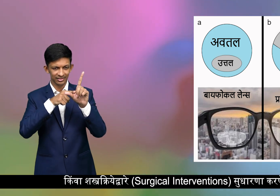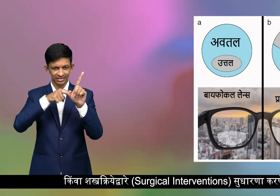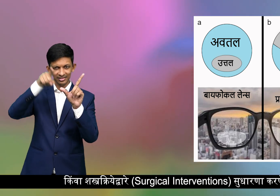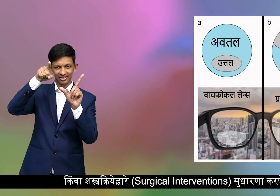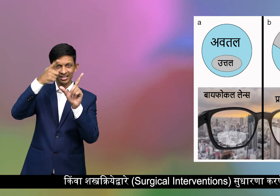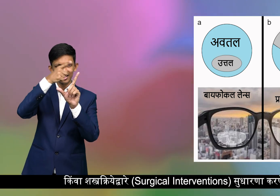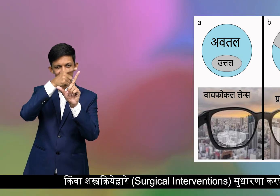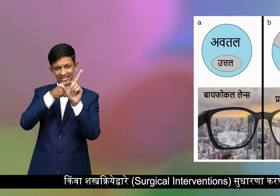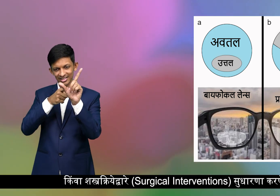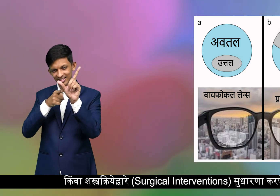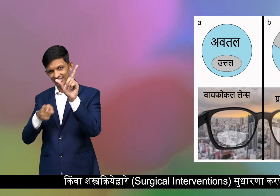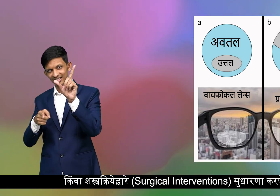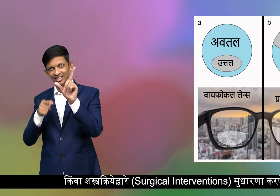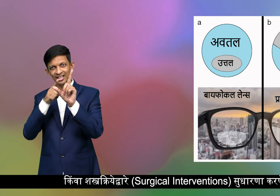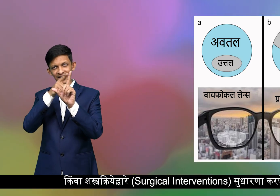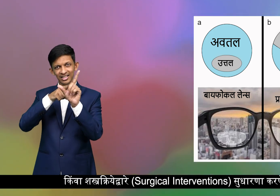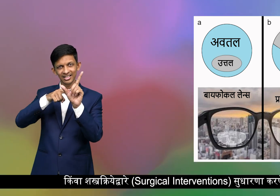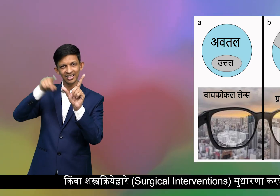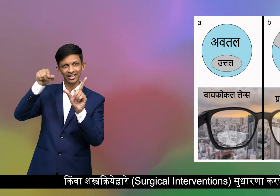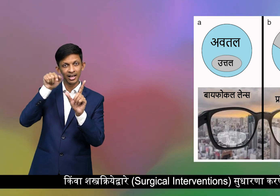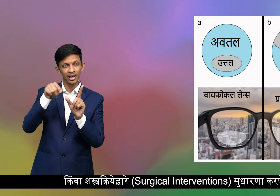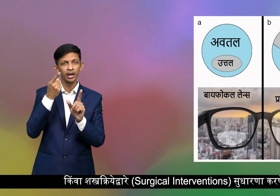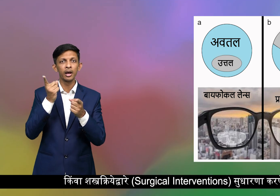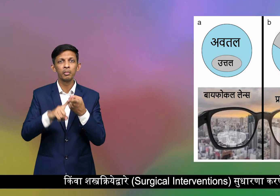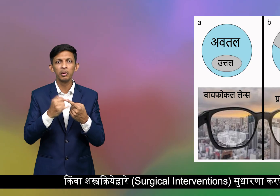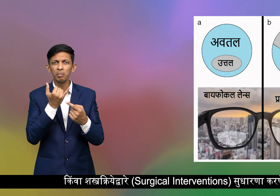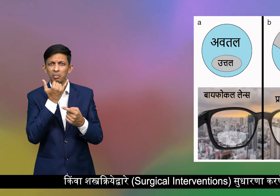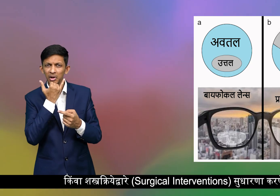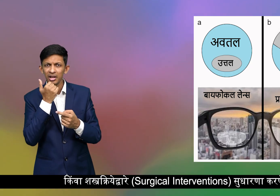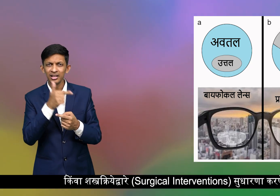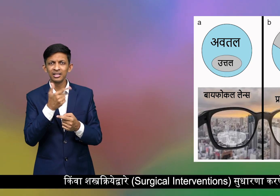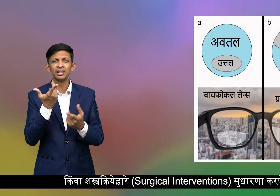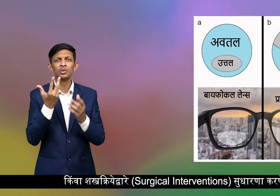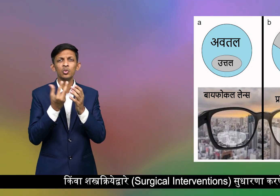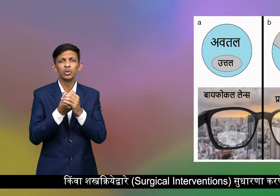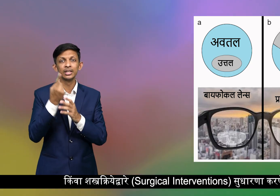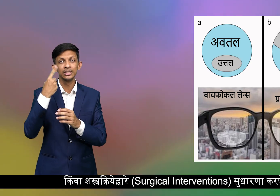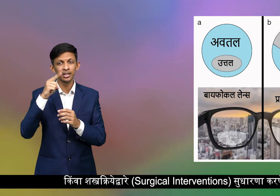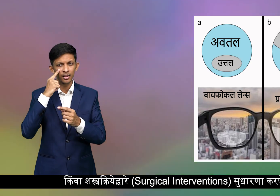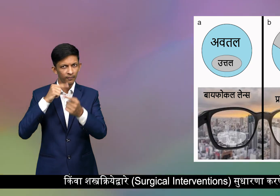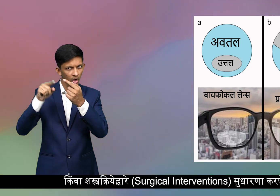किंवा शस्त्रक्रियेद्वारे सर्जिकल इंटरव्हेन्शन्स सुधारणा करणे शक्य आहे.